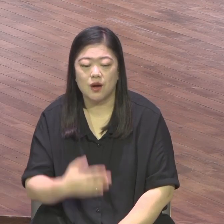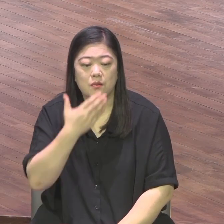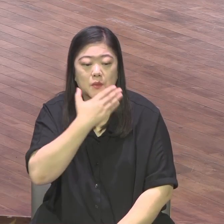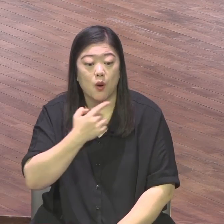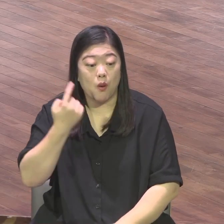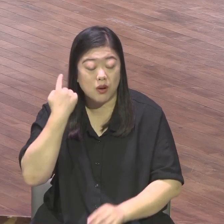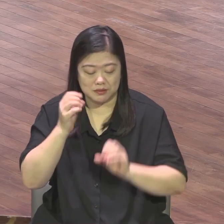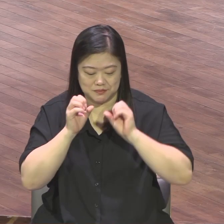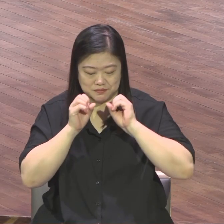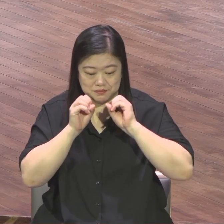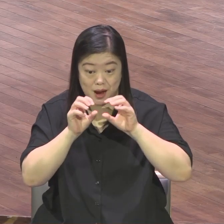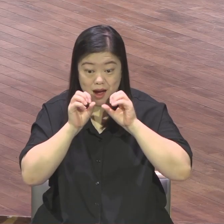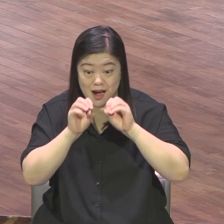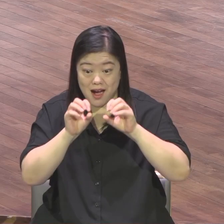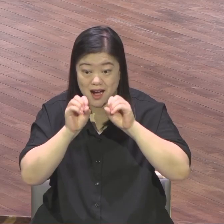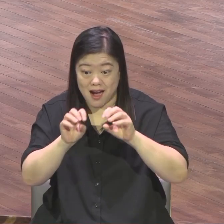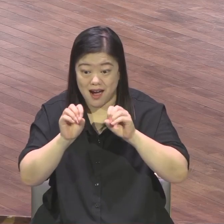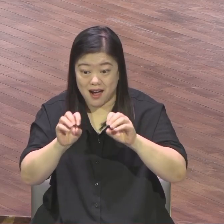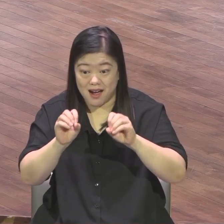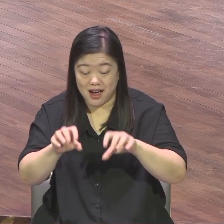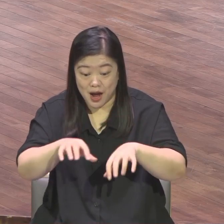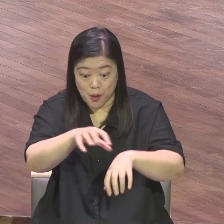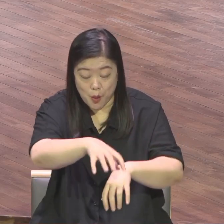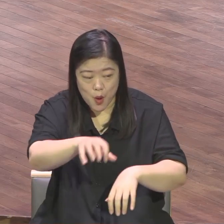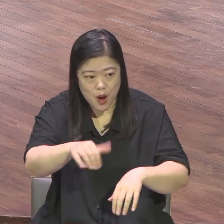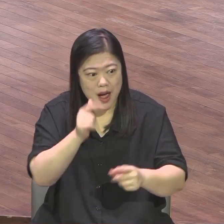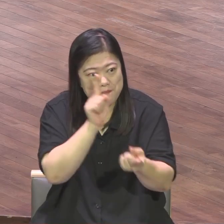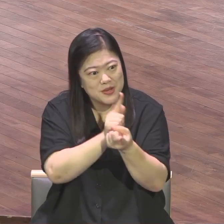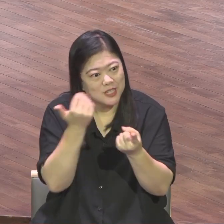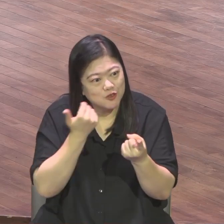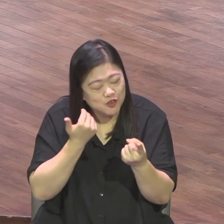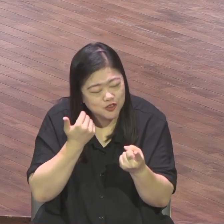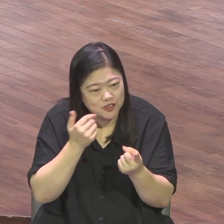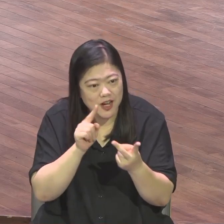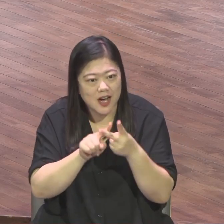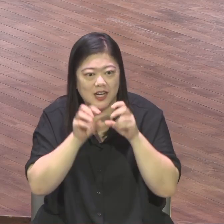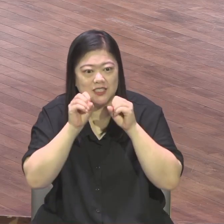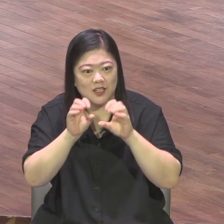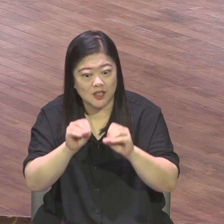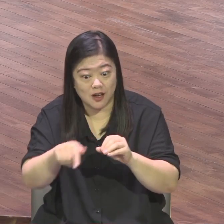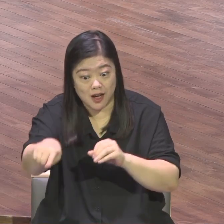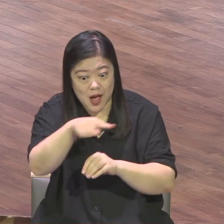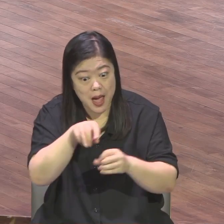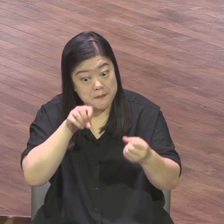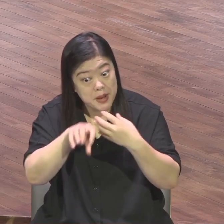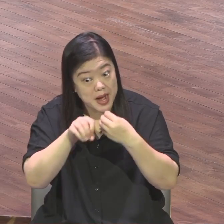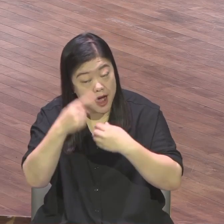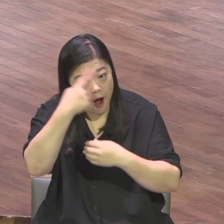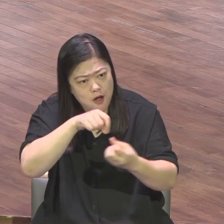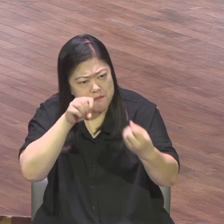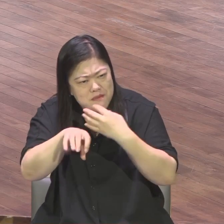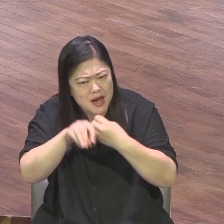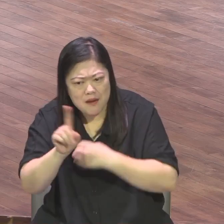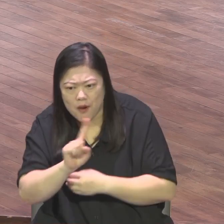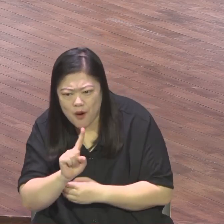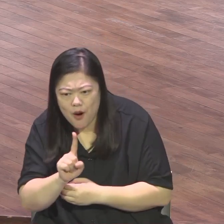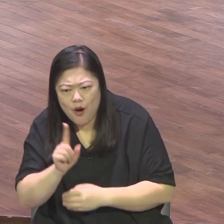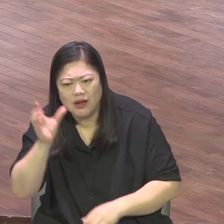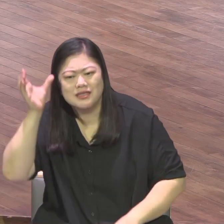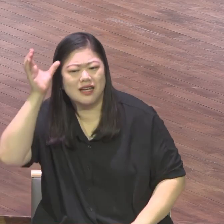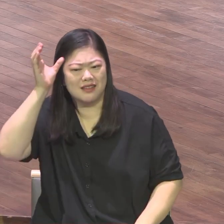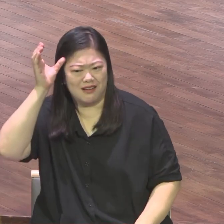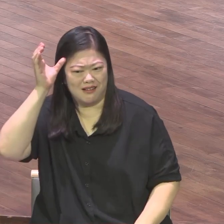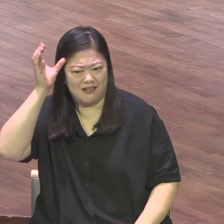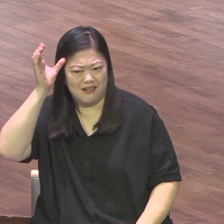현장이 뭐요? 너무 기대가 되고 세상 말로만 너무 신나고 너무